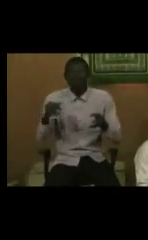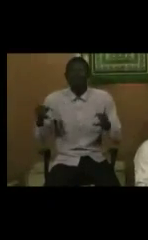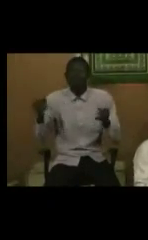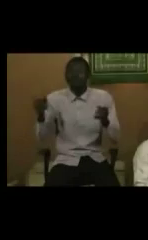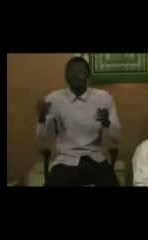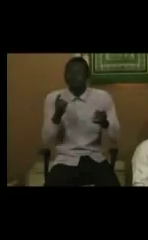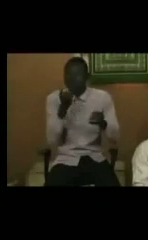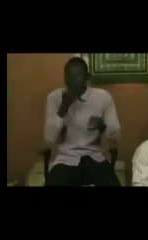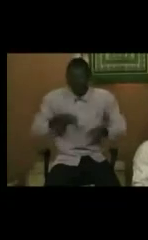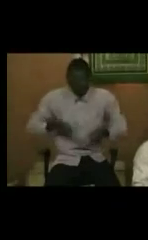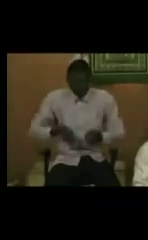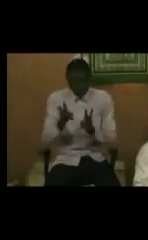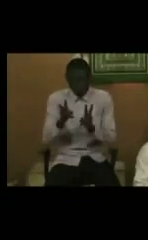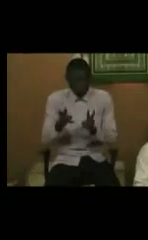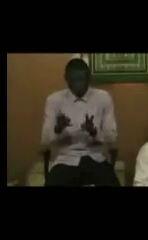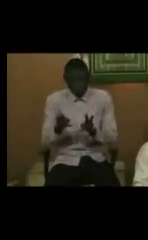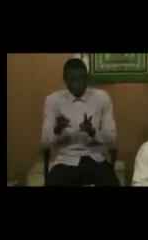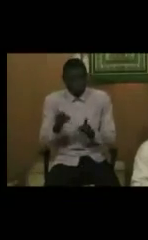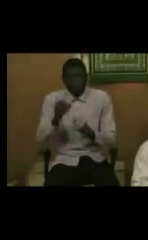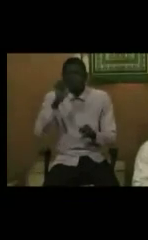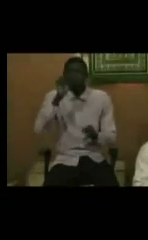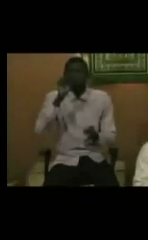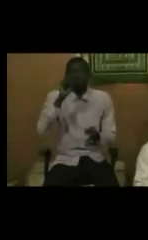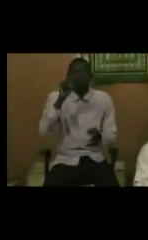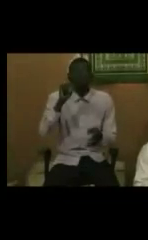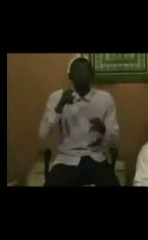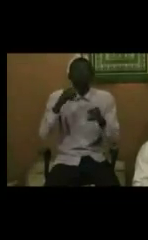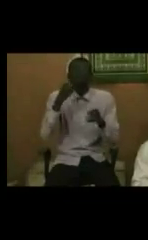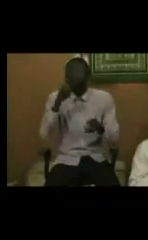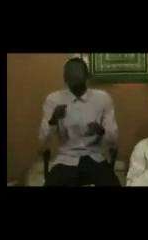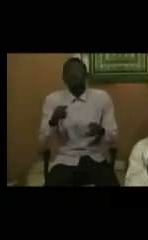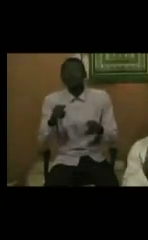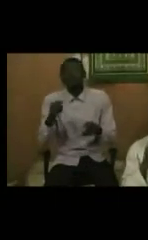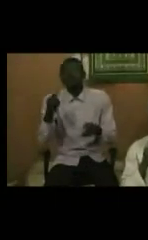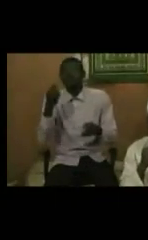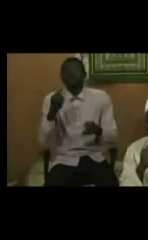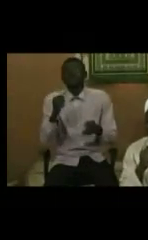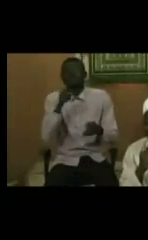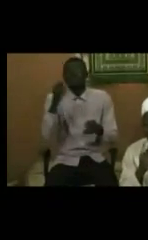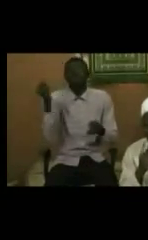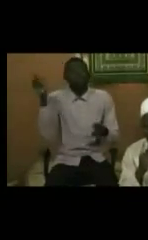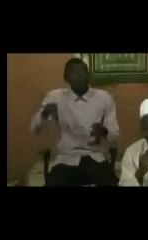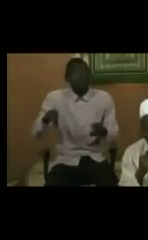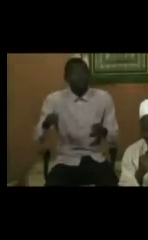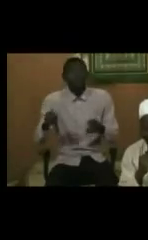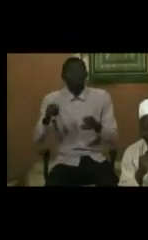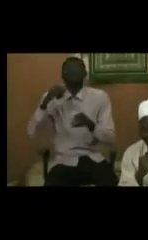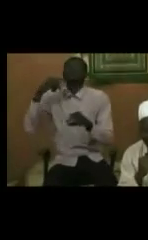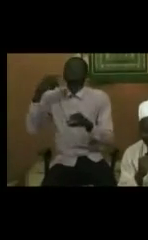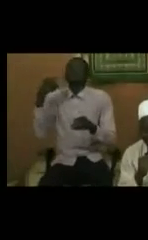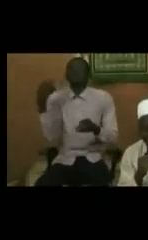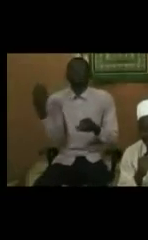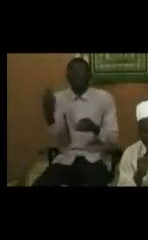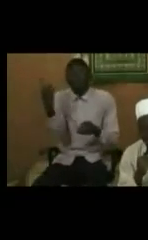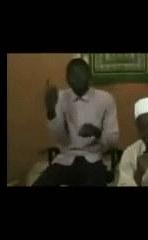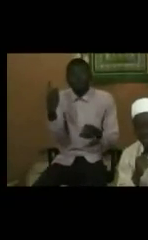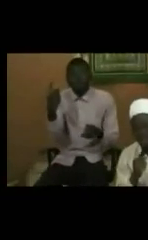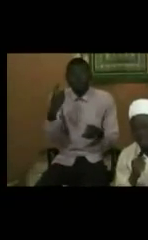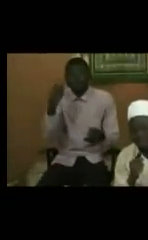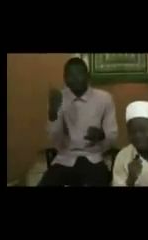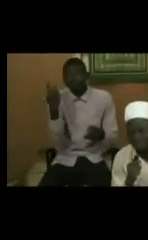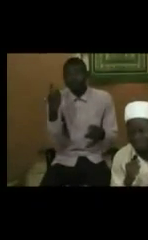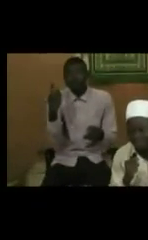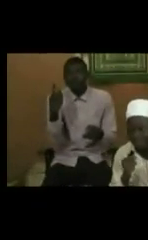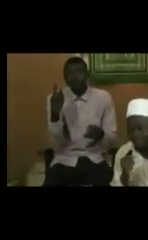sunna oni madi asun ba ku o madi magribu ku o owo meta pe lo diku Zuhri Asri and Ishai